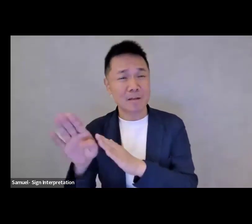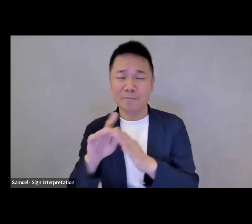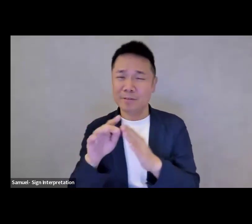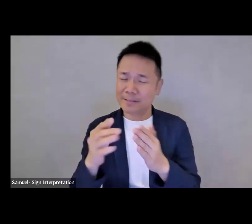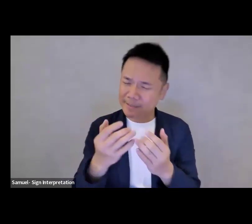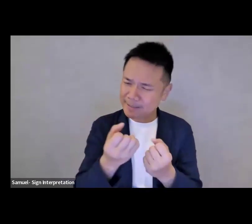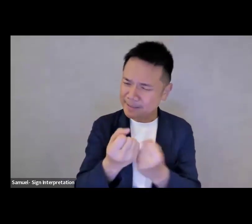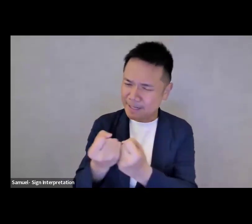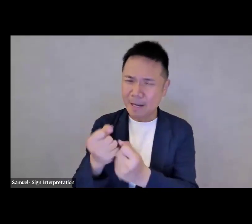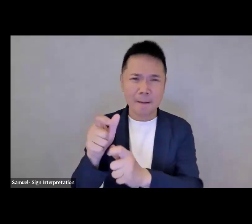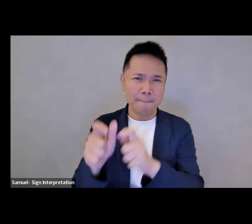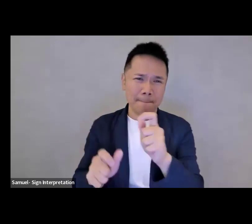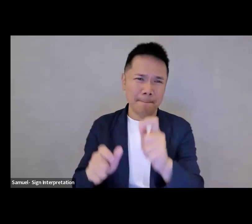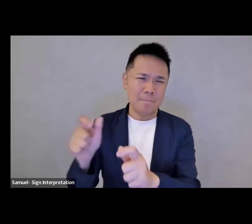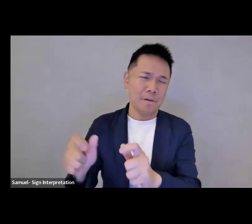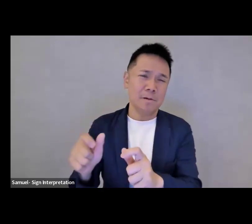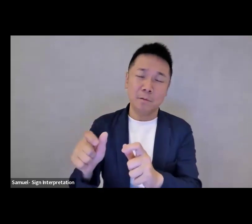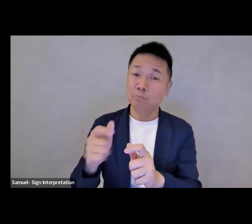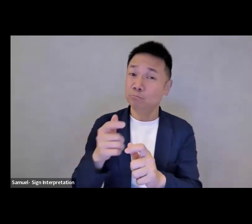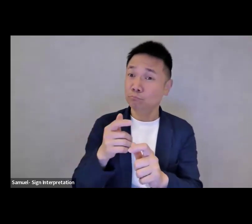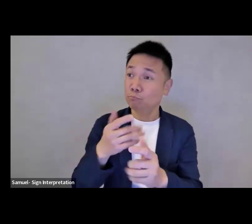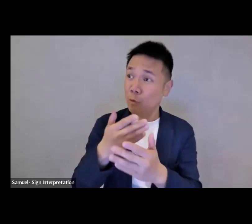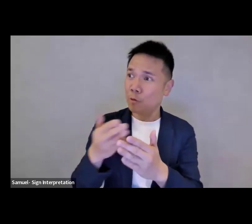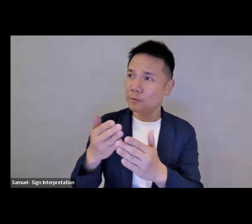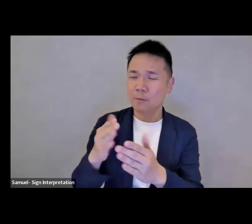而我呢，我不是一个